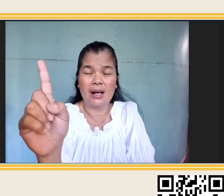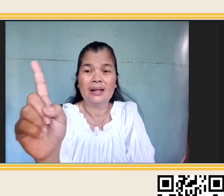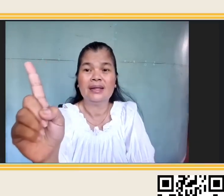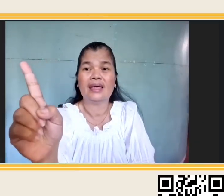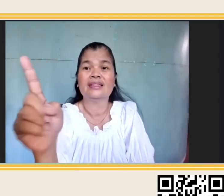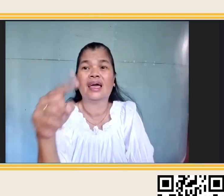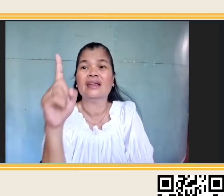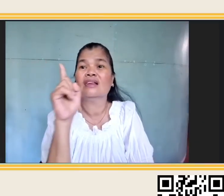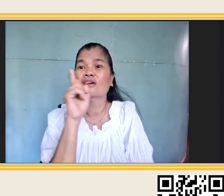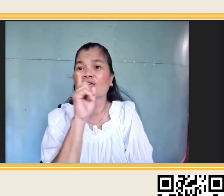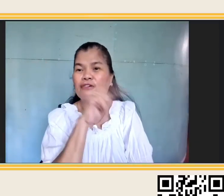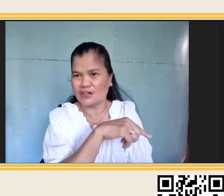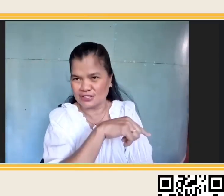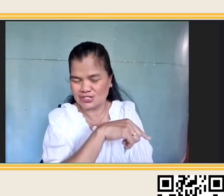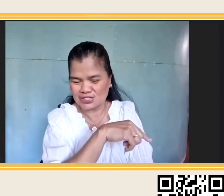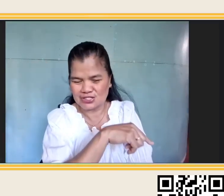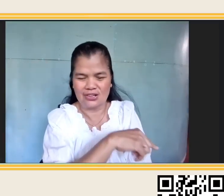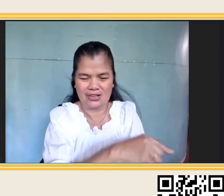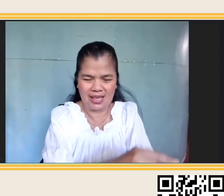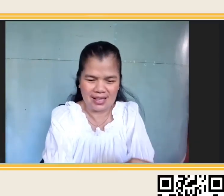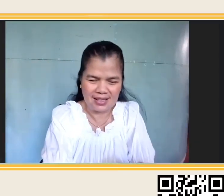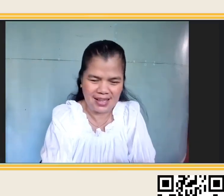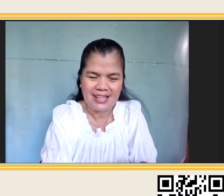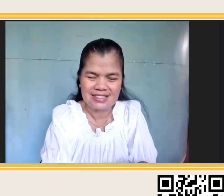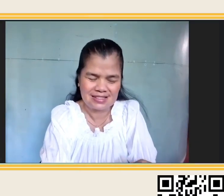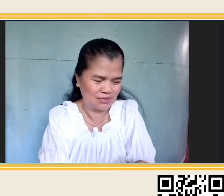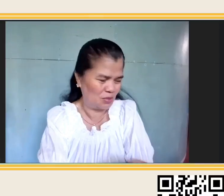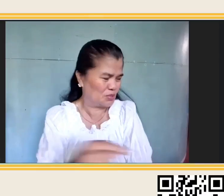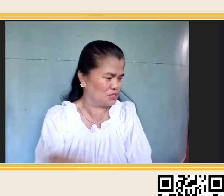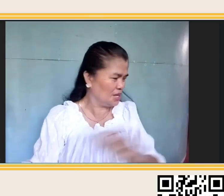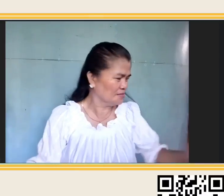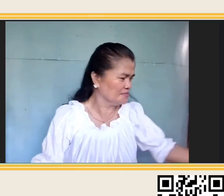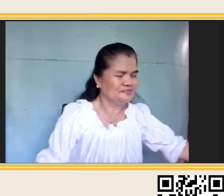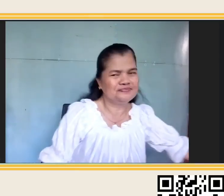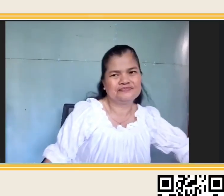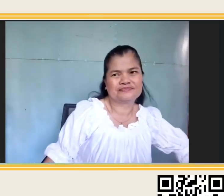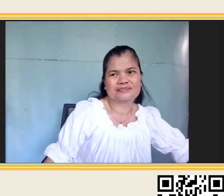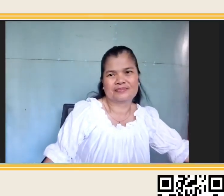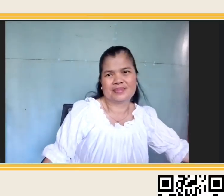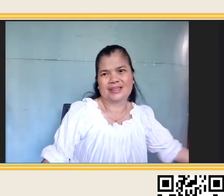number 1, and then false. Okay. Next, we proceed.